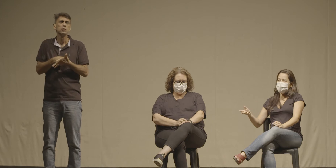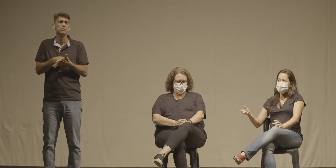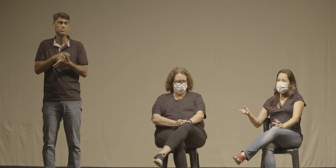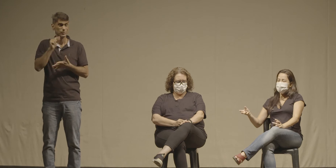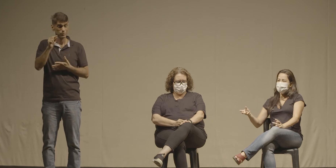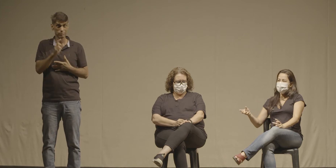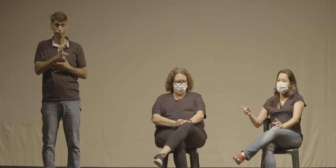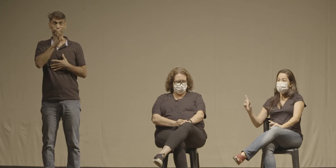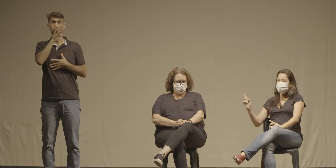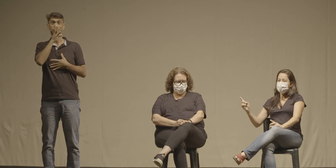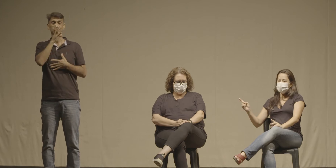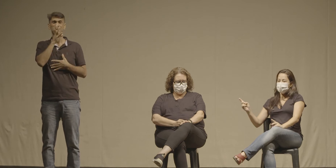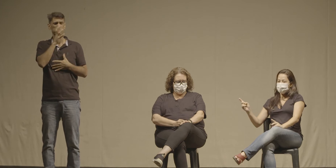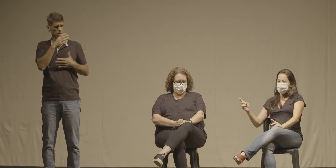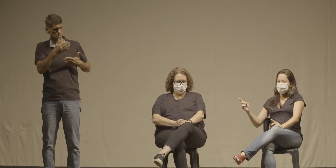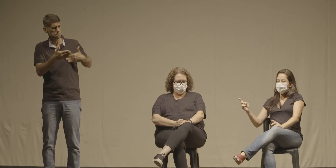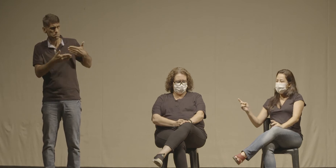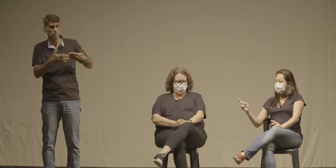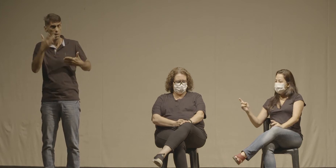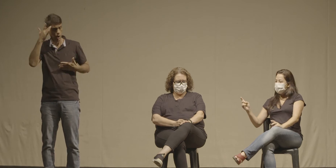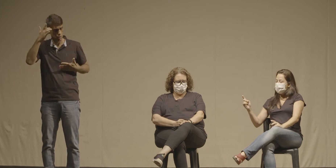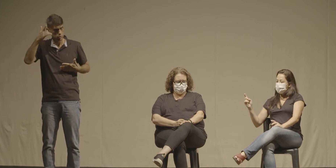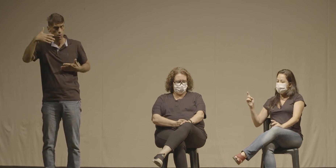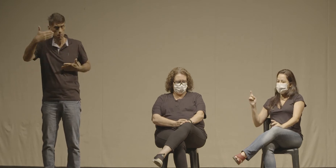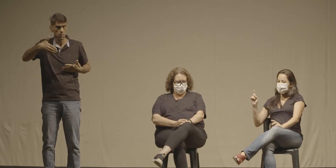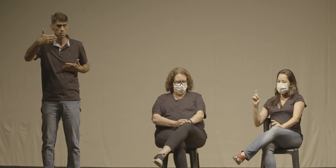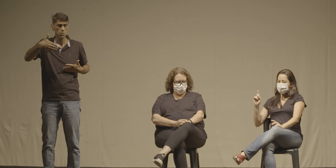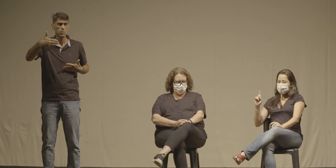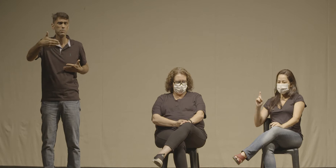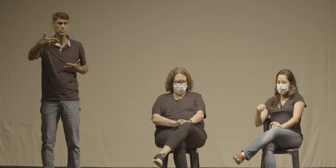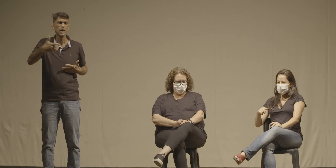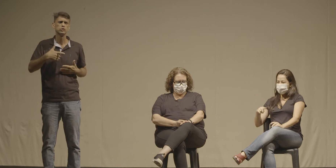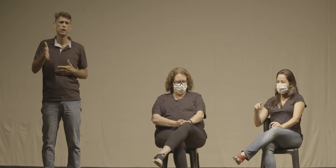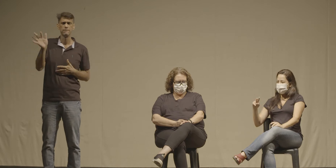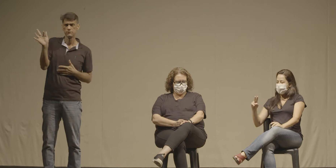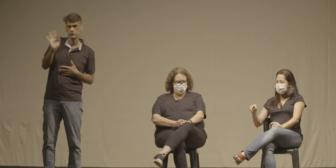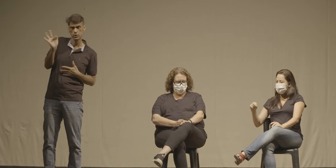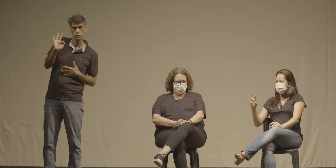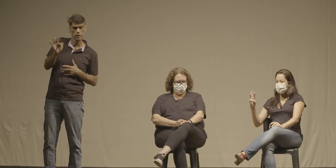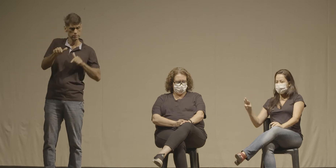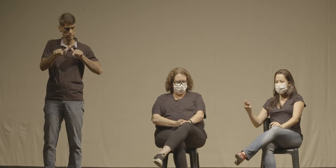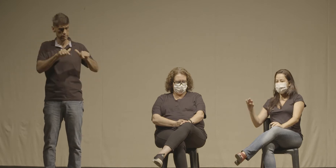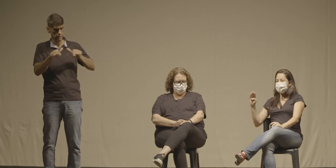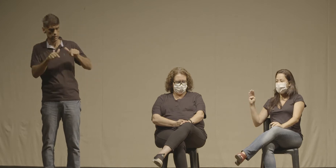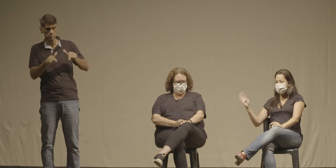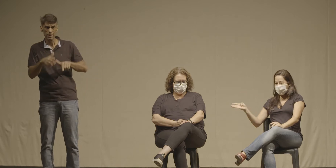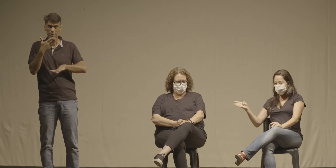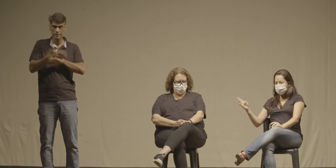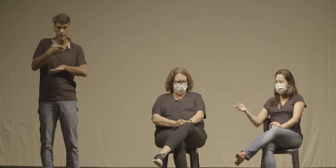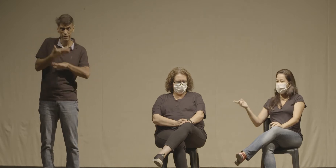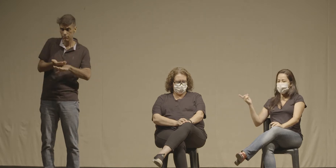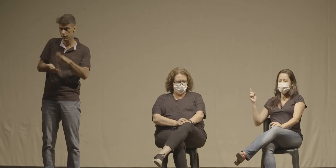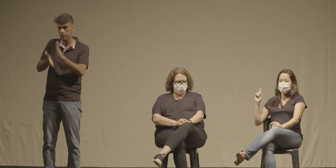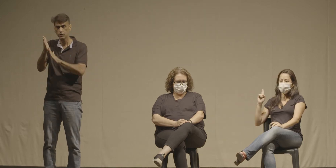e é muito interessante assim a rotina, né? Porque elas faziam faculdade, trabalhavam, treinavam,